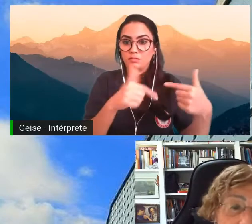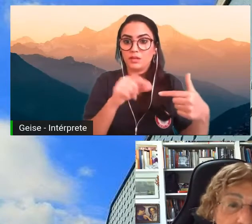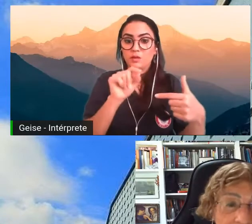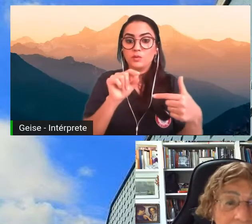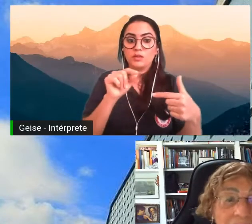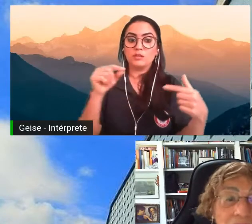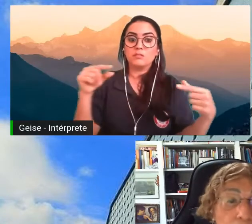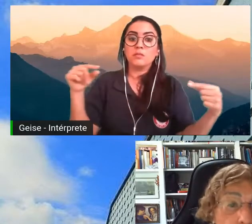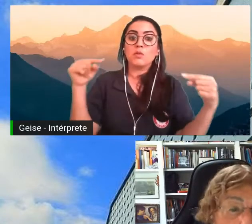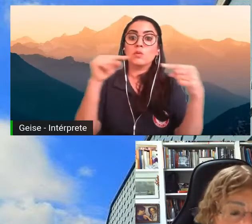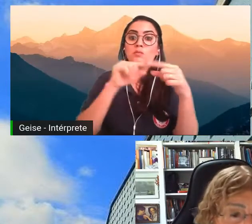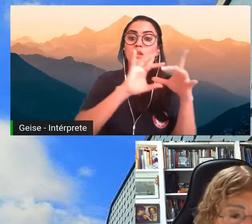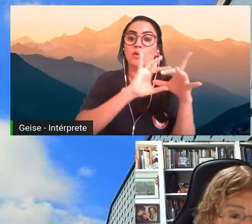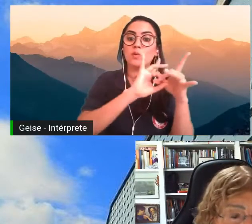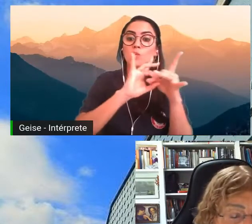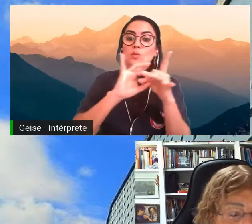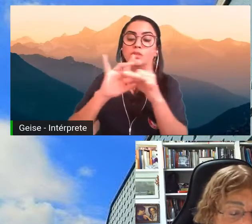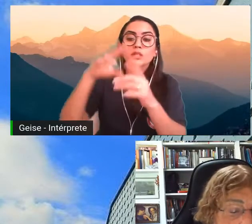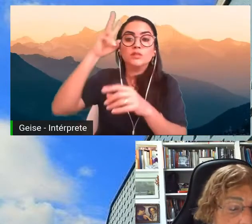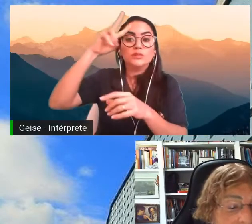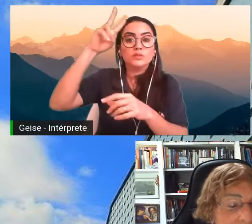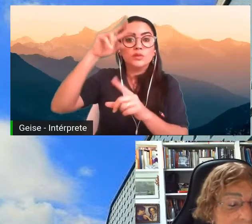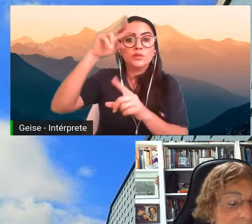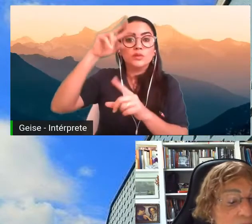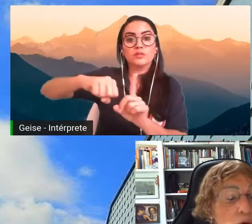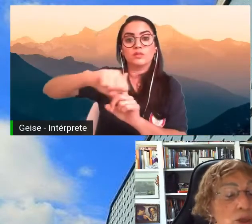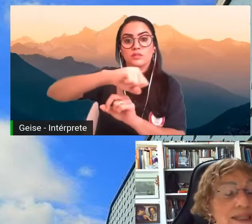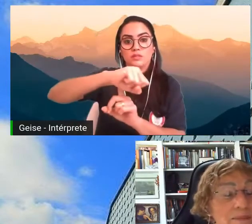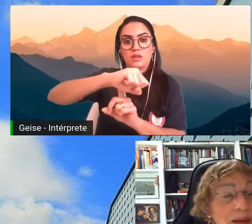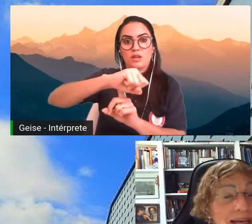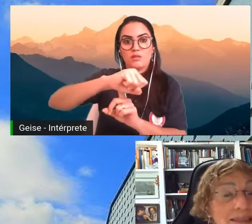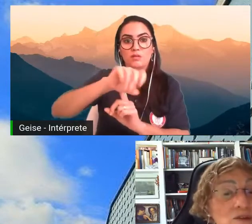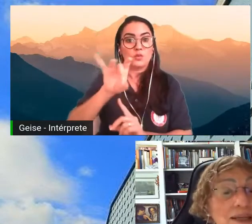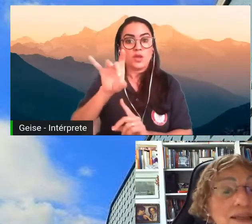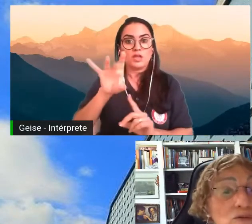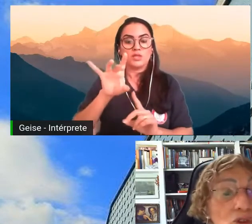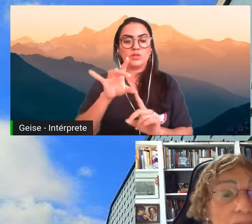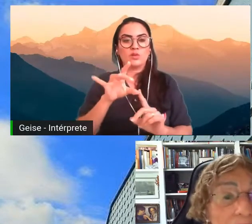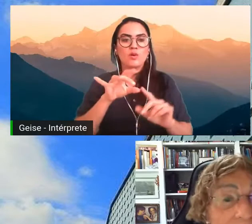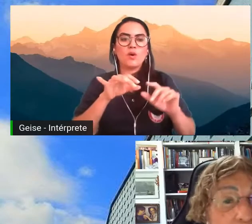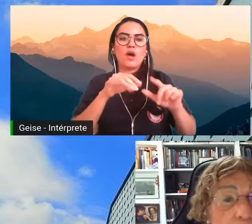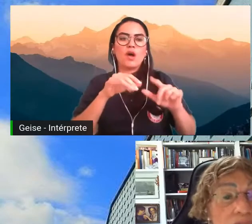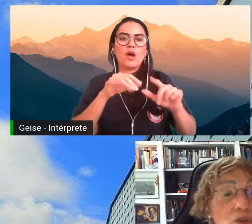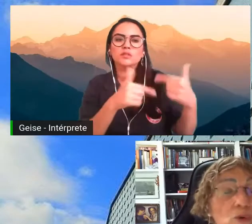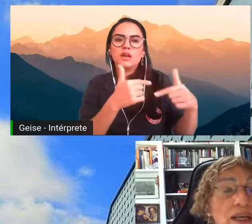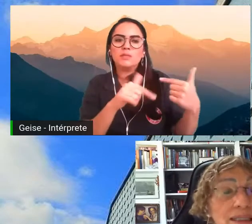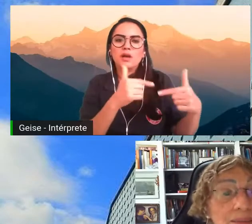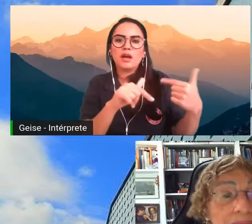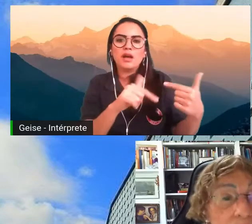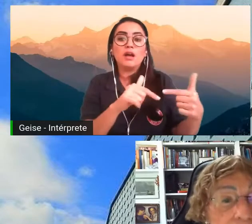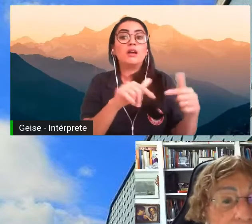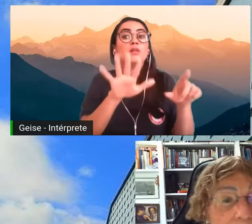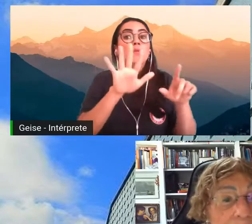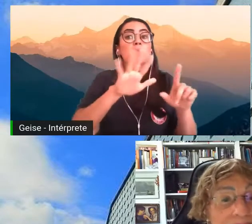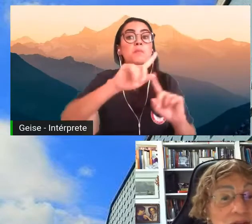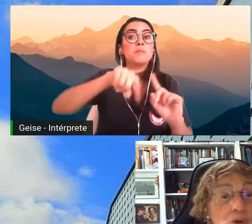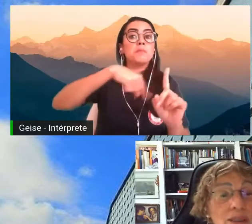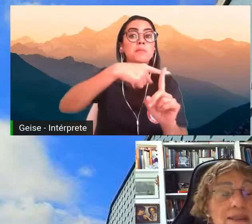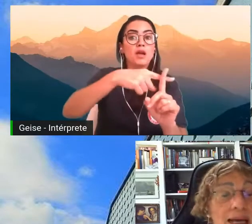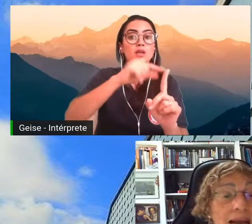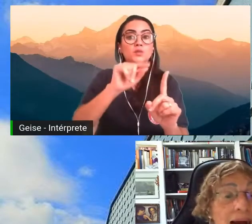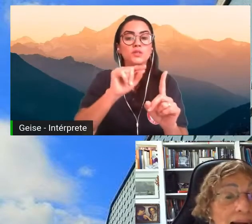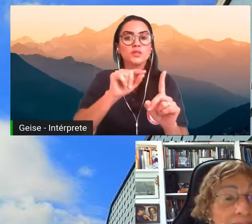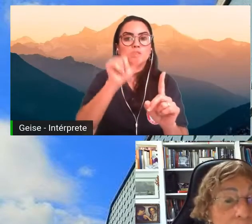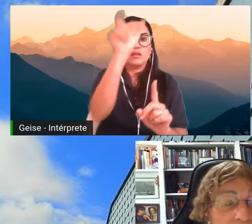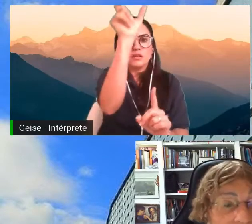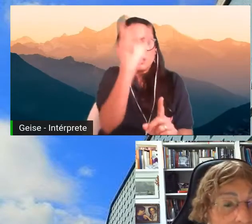é apenas o mercado, inclui o mercado, mas inclui também a situação dos trabalhadores, o conhecimento dos